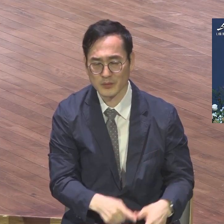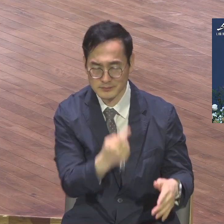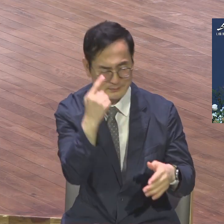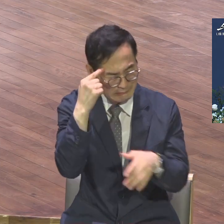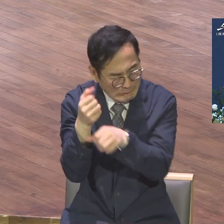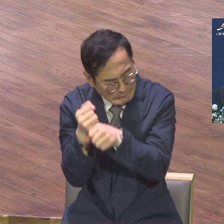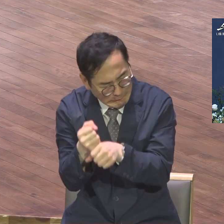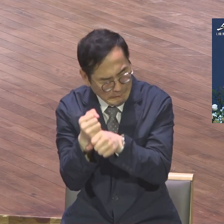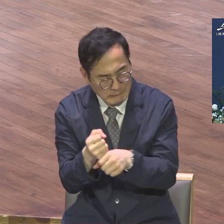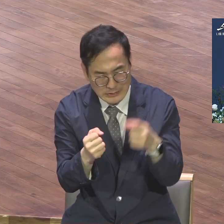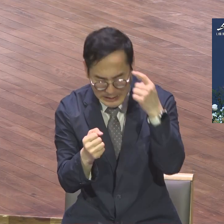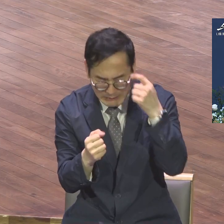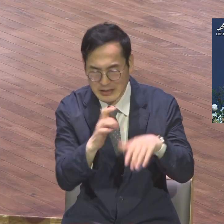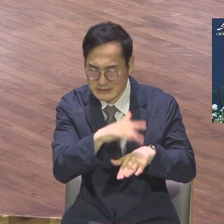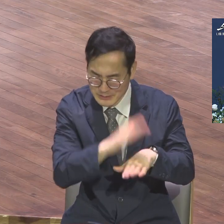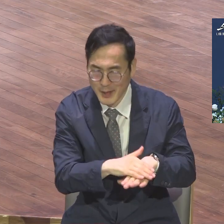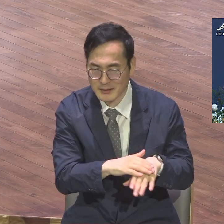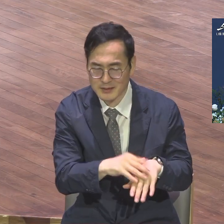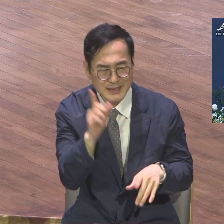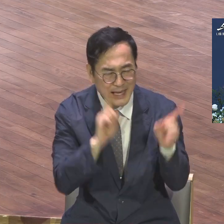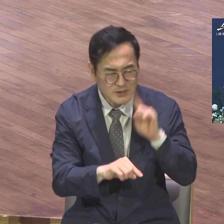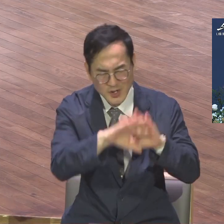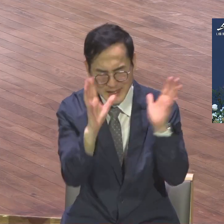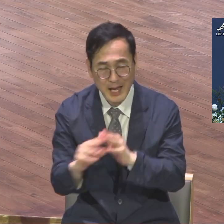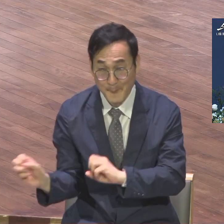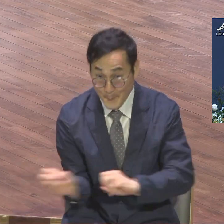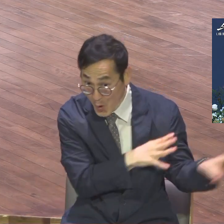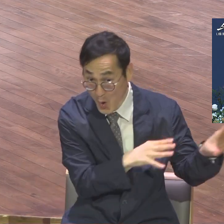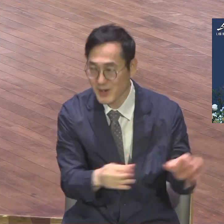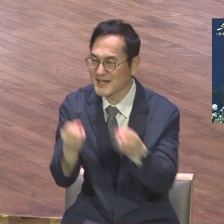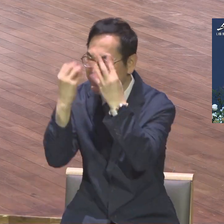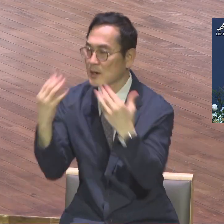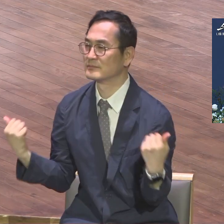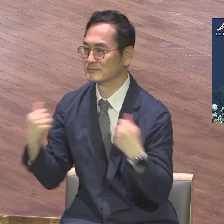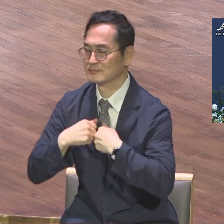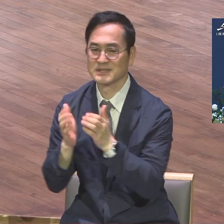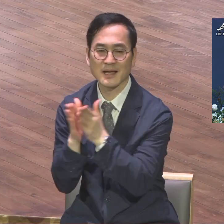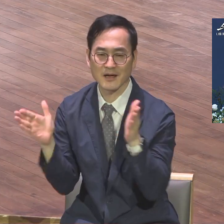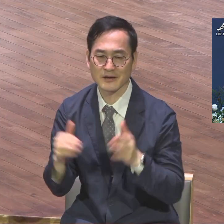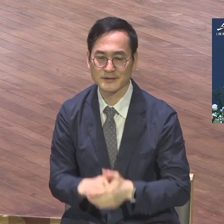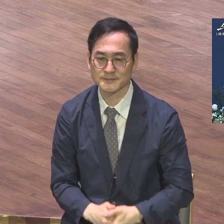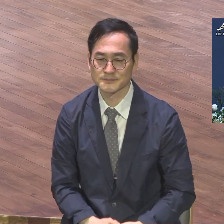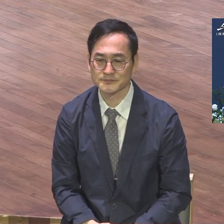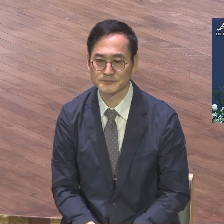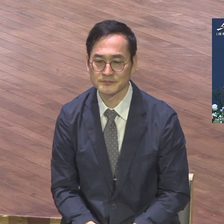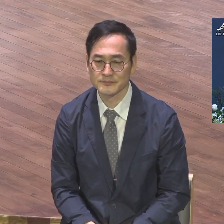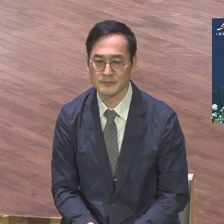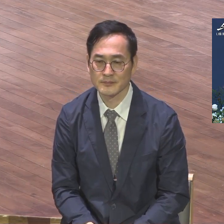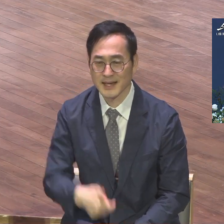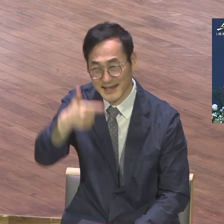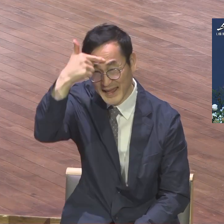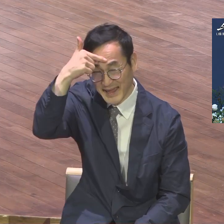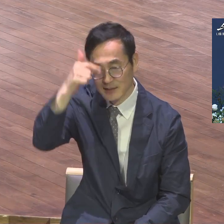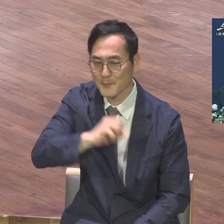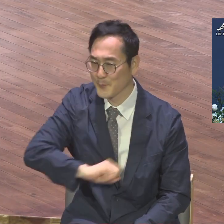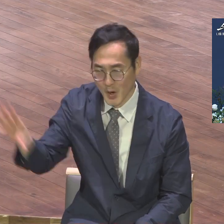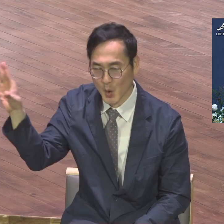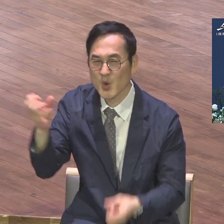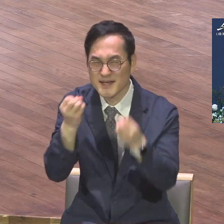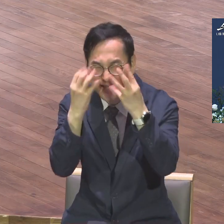완전히 벗어버려야 새 옷을 입을 수 있어요. 새 옷을 입어라. 옛사람의 옷을 벗어버리고 새사람의 옷을